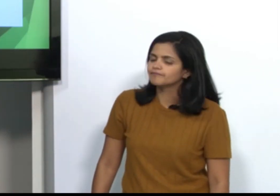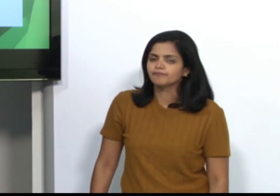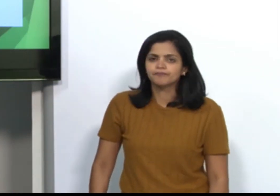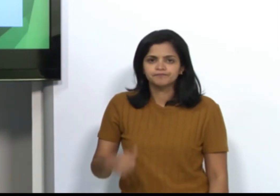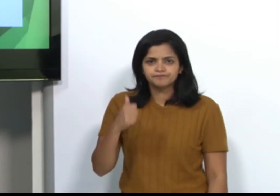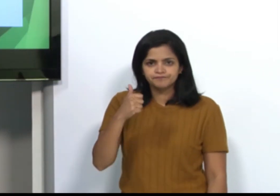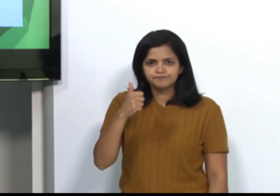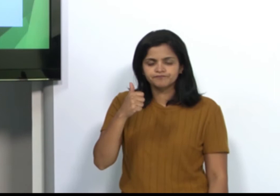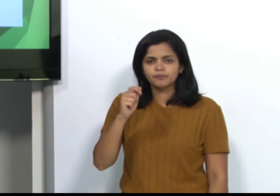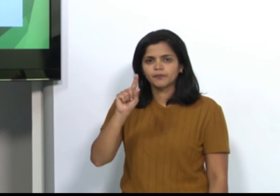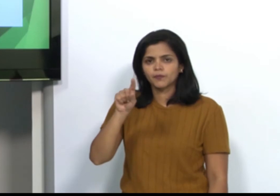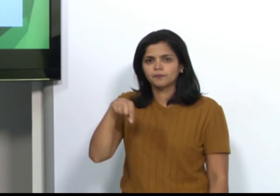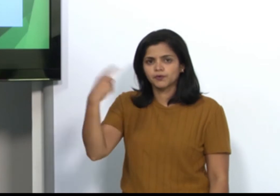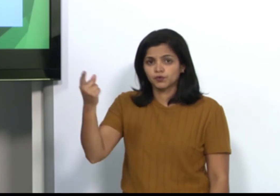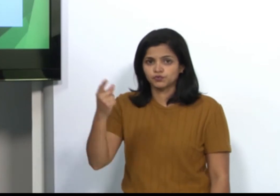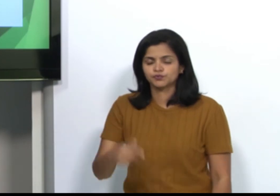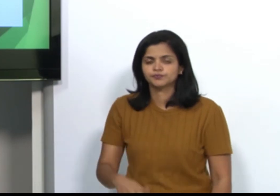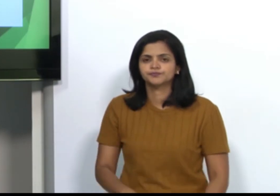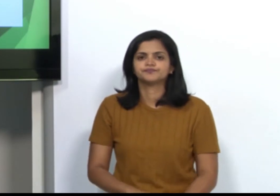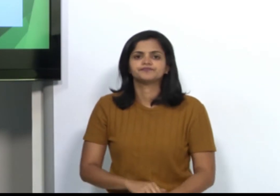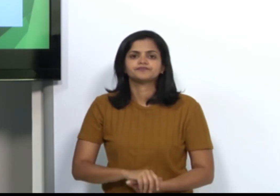Ok? Vamos para o próximo.